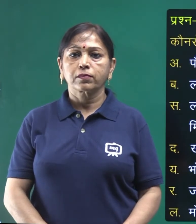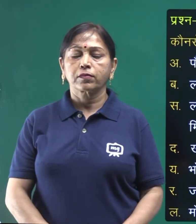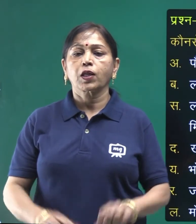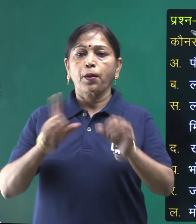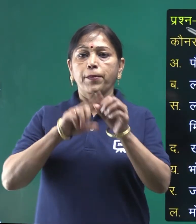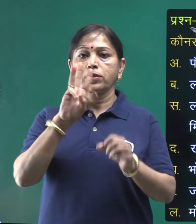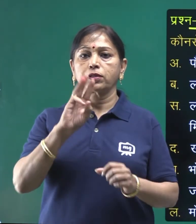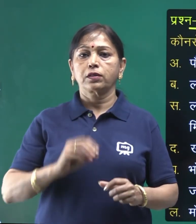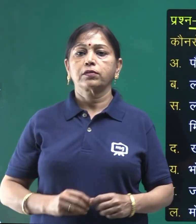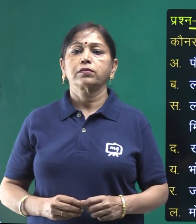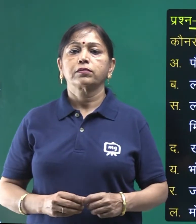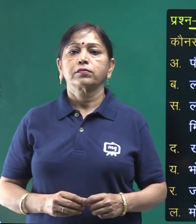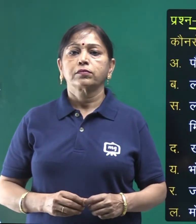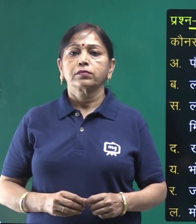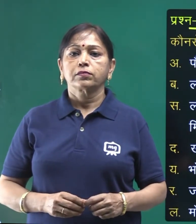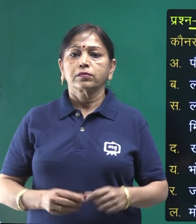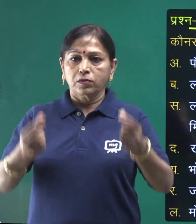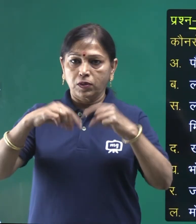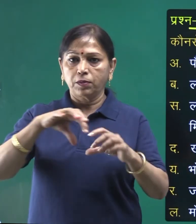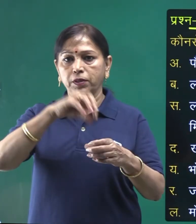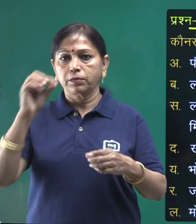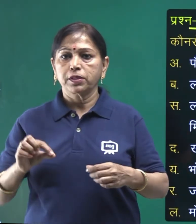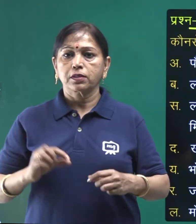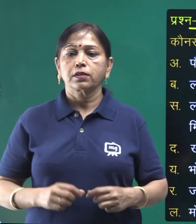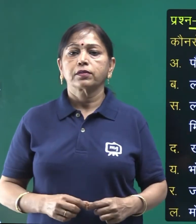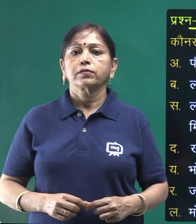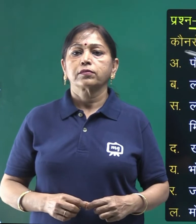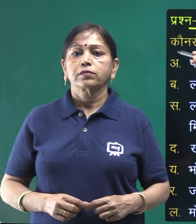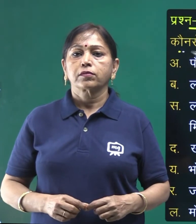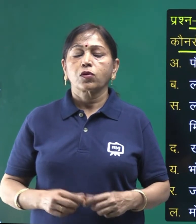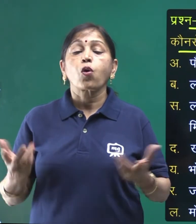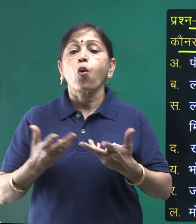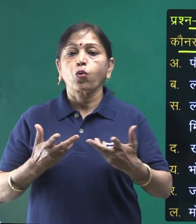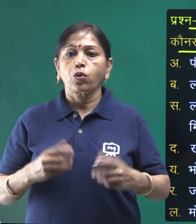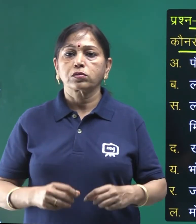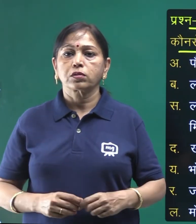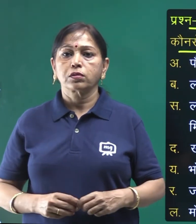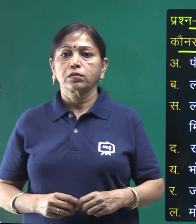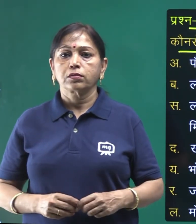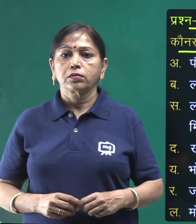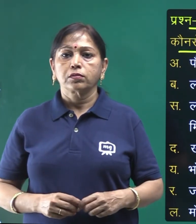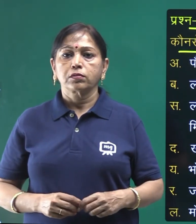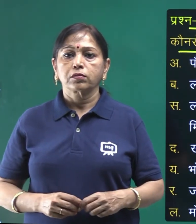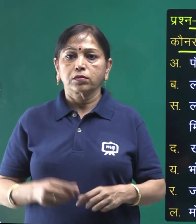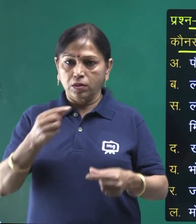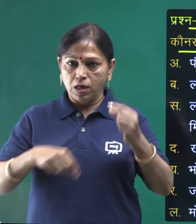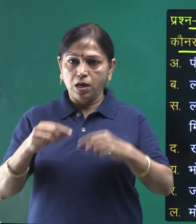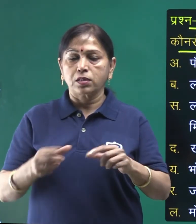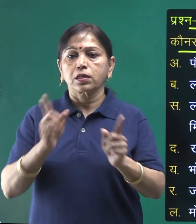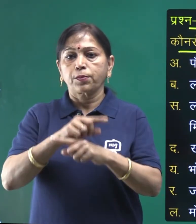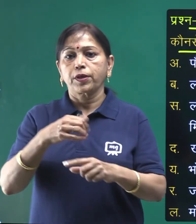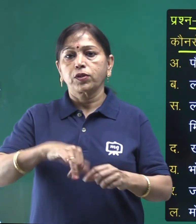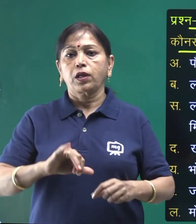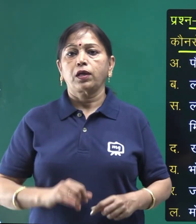प्रश्न 3, निम्नलिखित में से कौन कौन से रासायनिक परिवर्तन